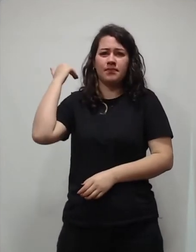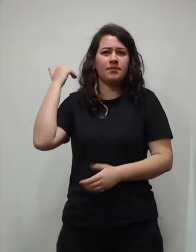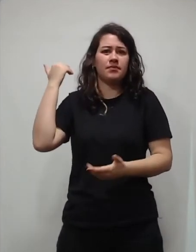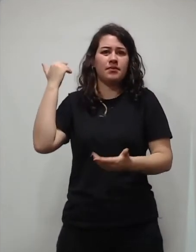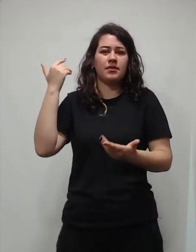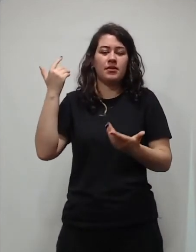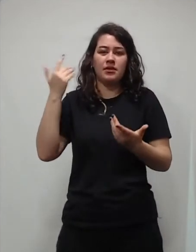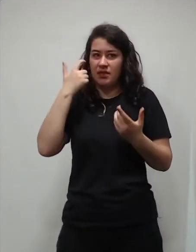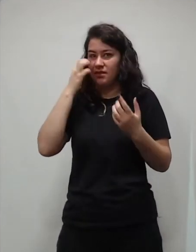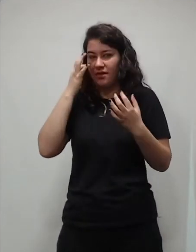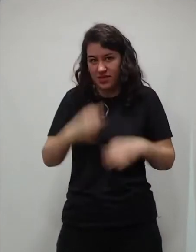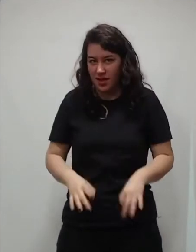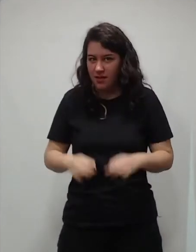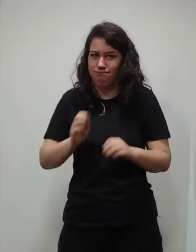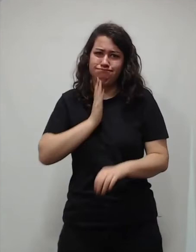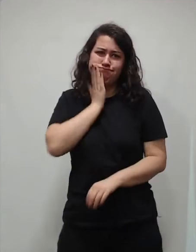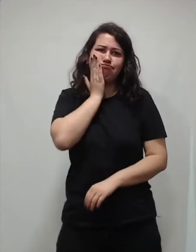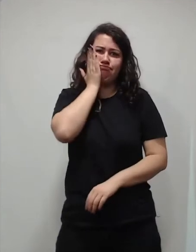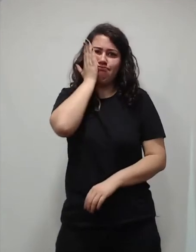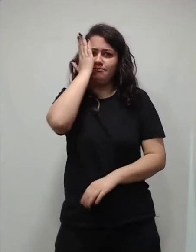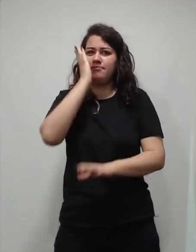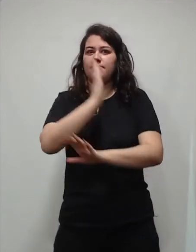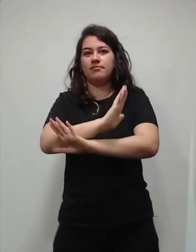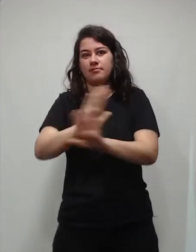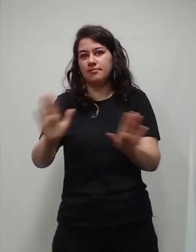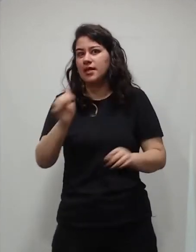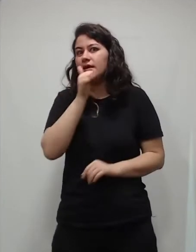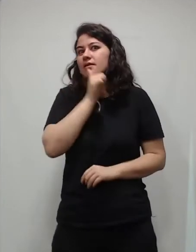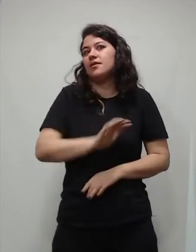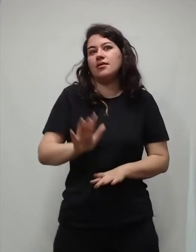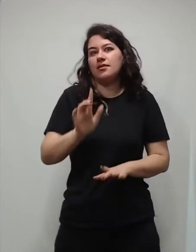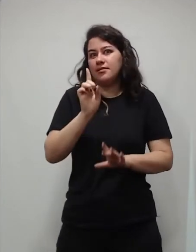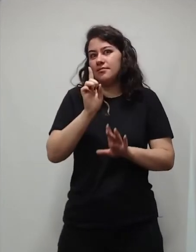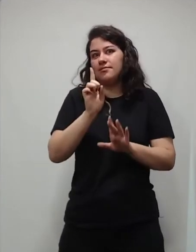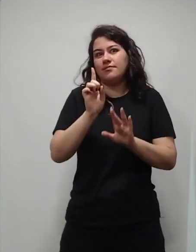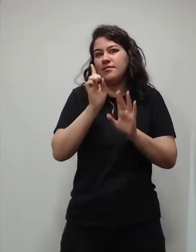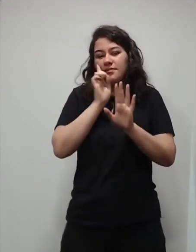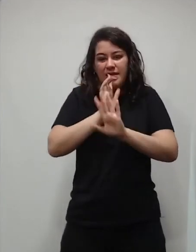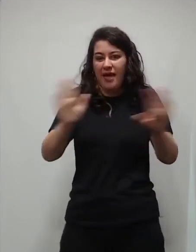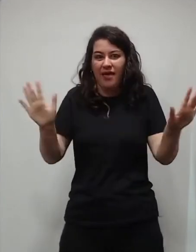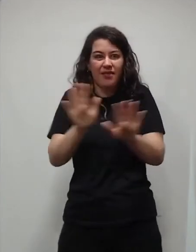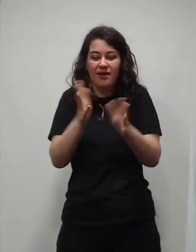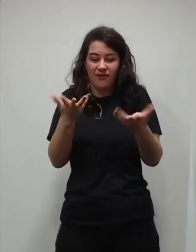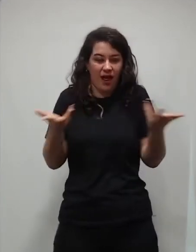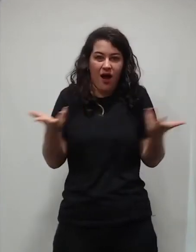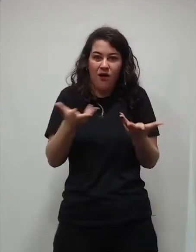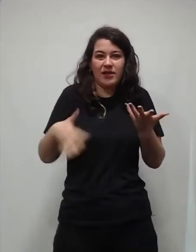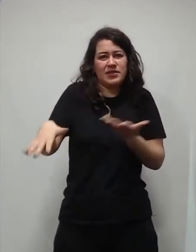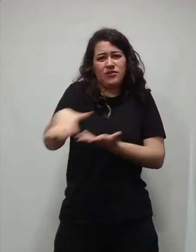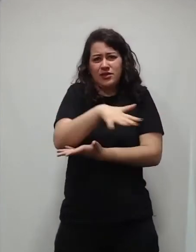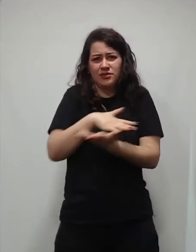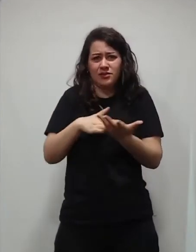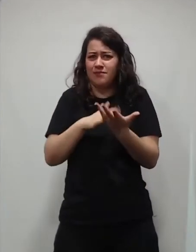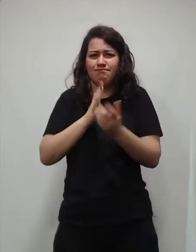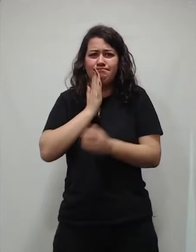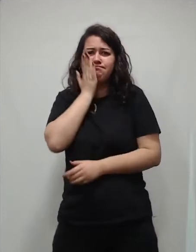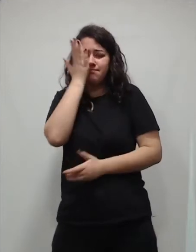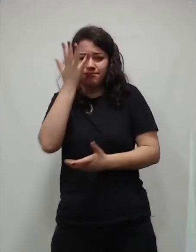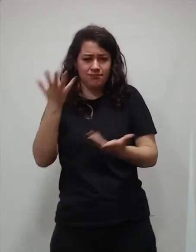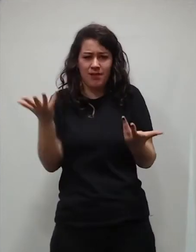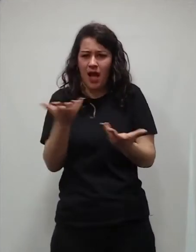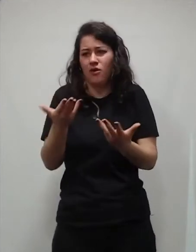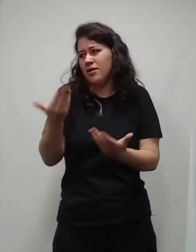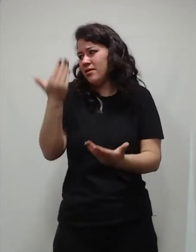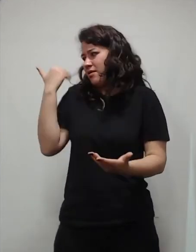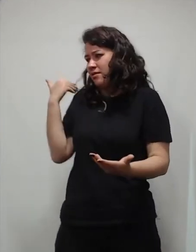regían, por lo tanto estaban absolutamente por fuera, ¿no? No tenían ningún tipo de vigencia con la sociedad que éramos